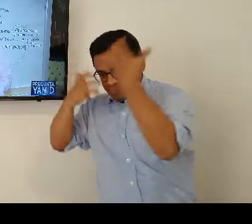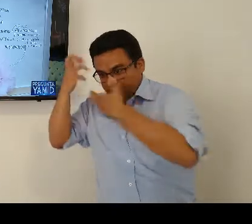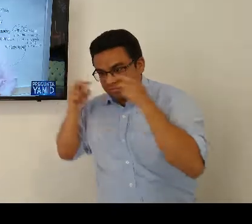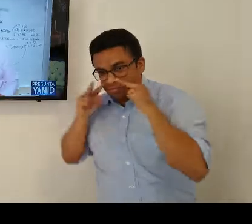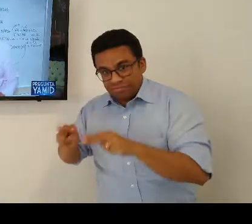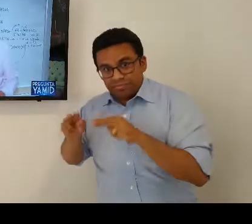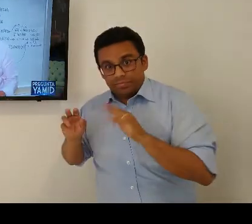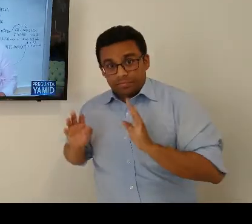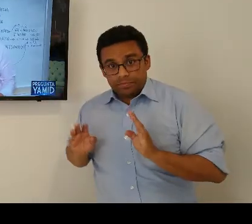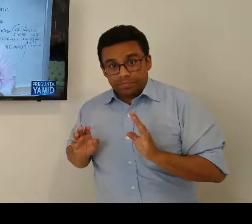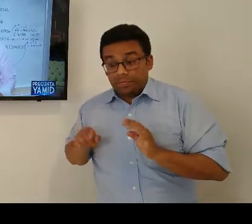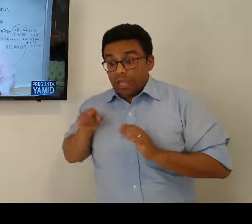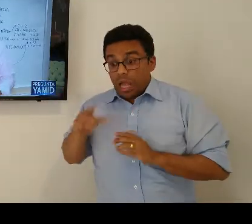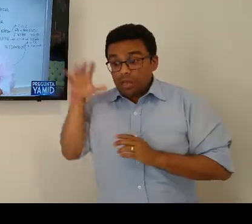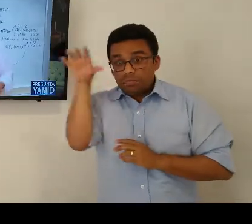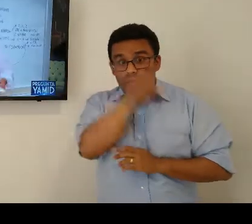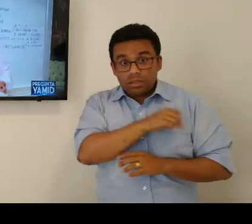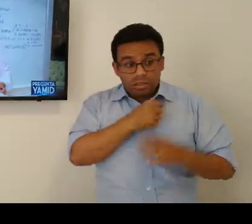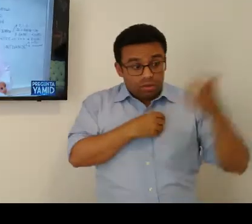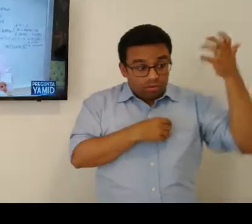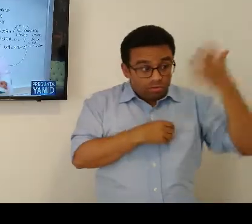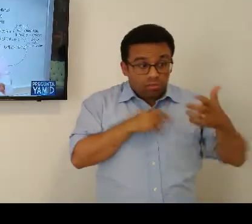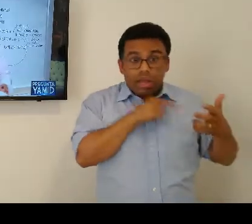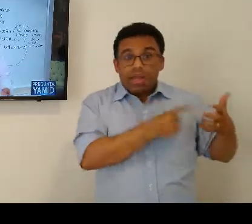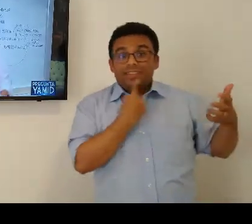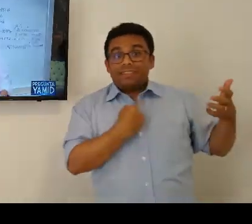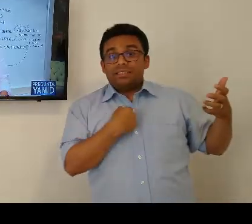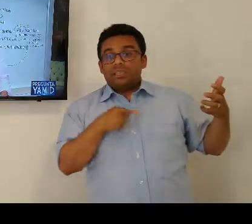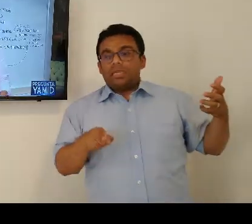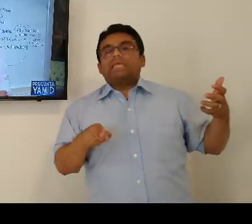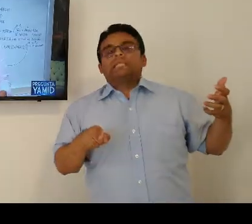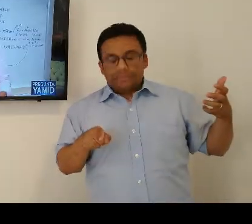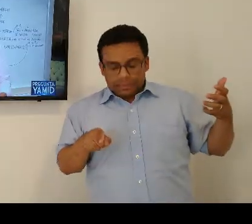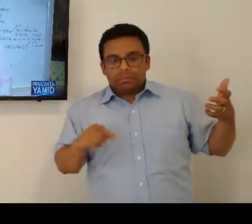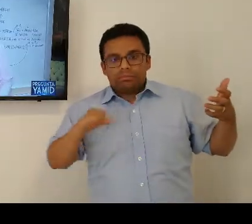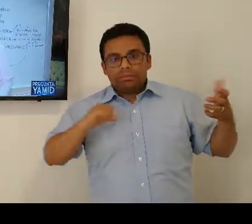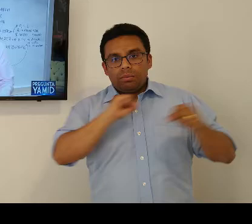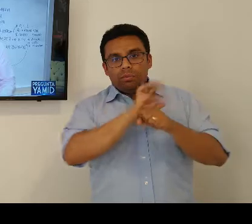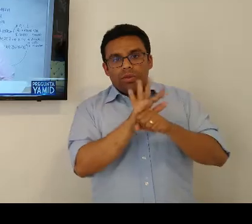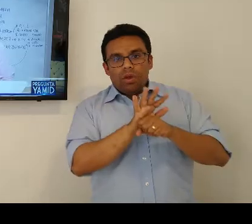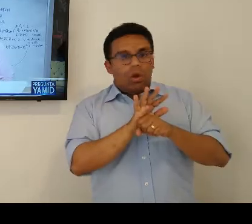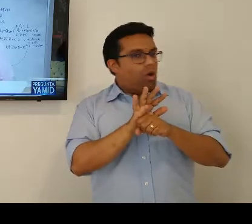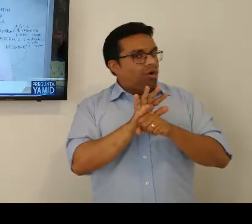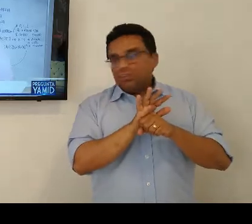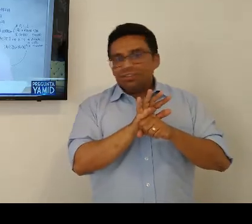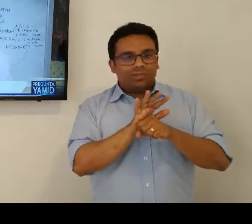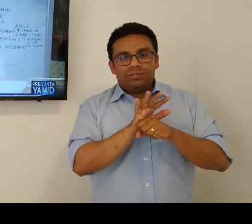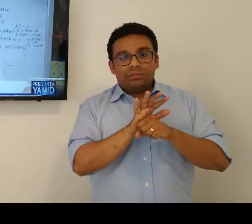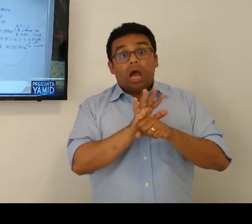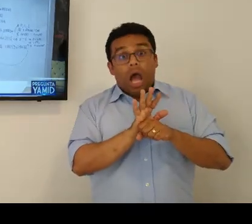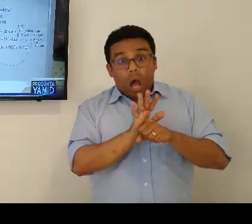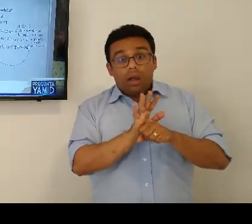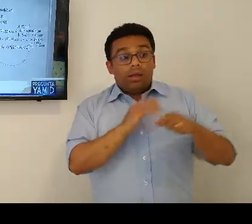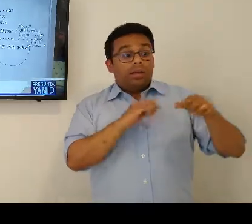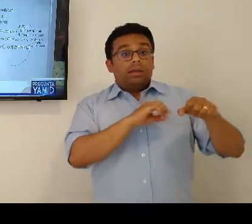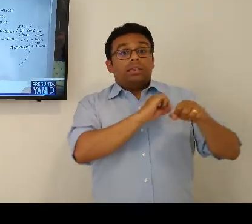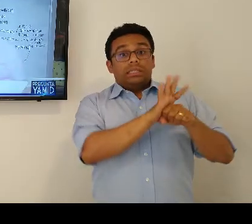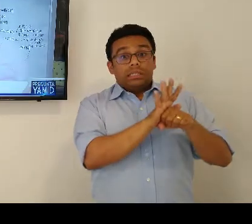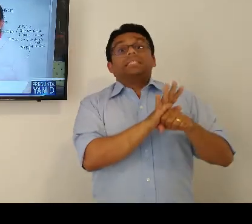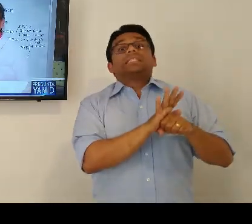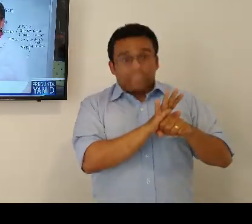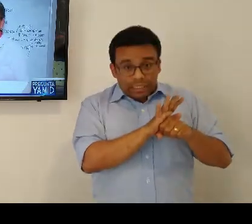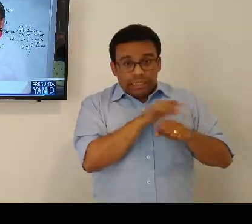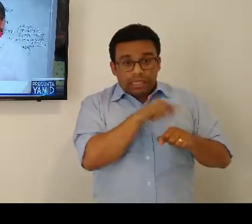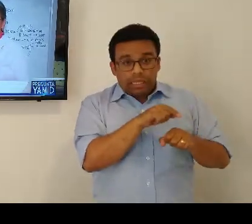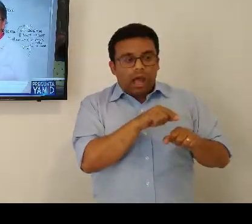lo podemos tratar y evitamos que ese contagiado sin síntomas nos contagie a mucha más gente. Esto es lo primero y eso va